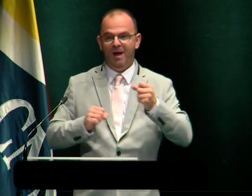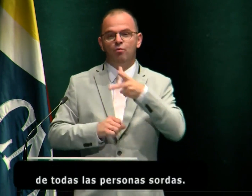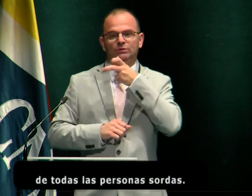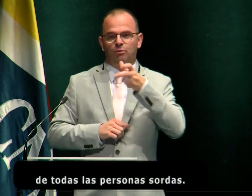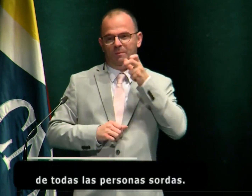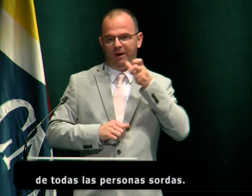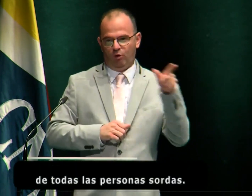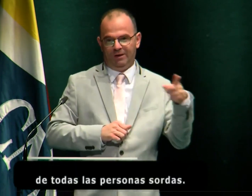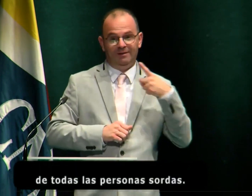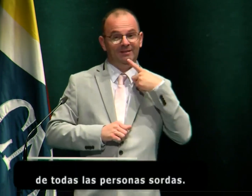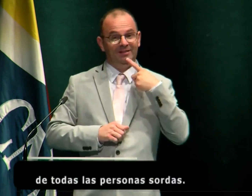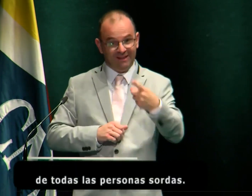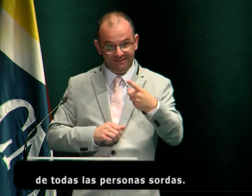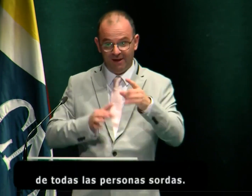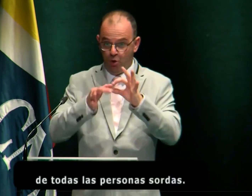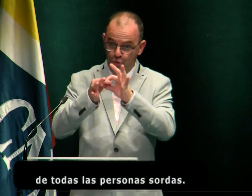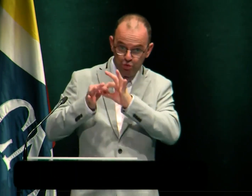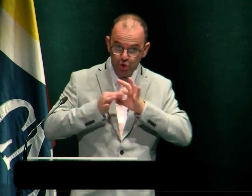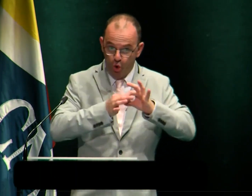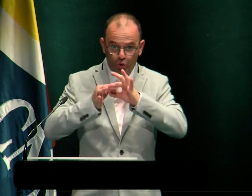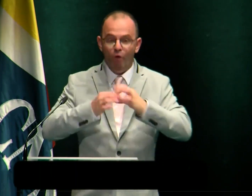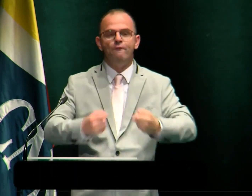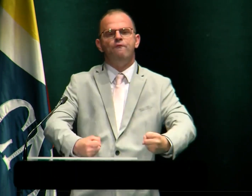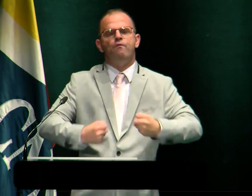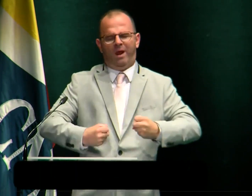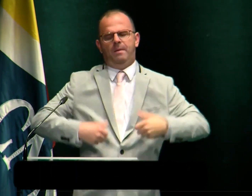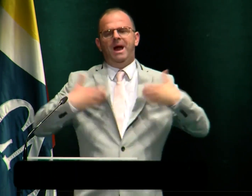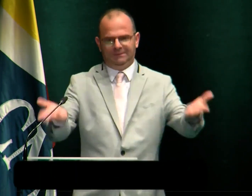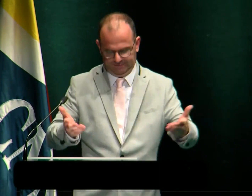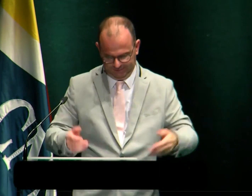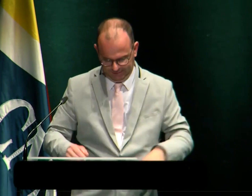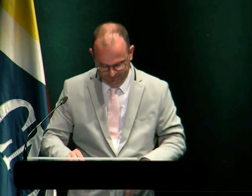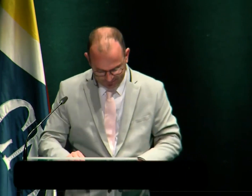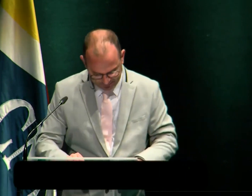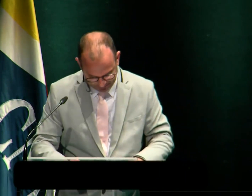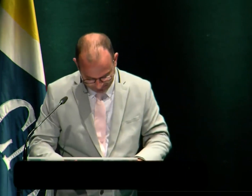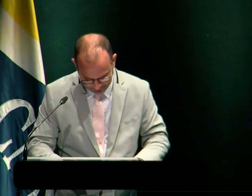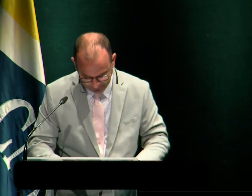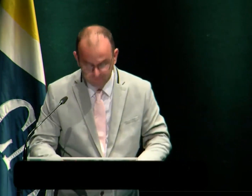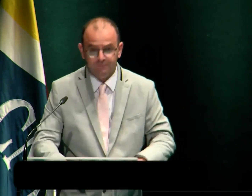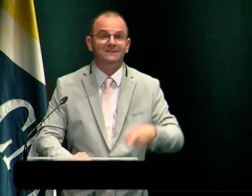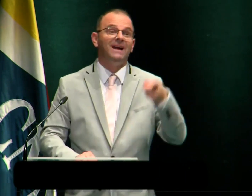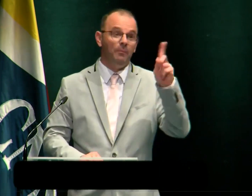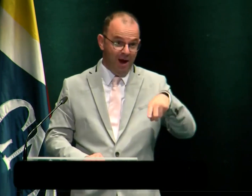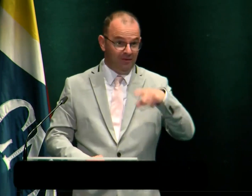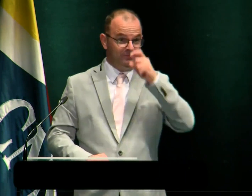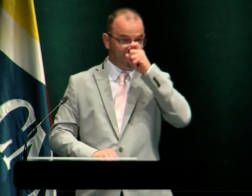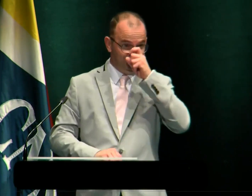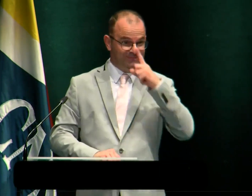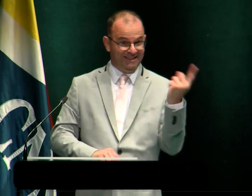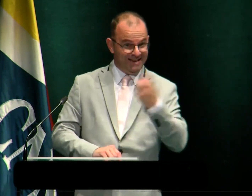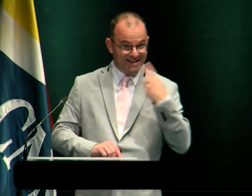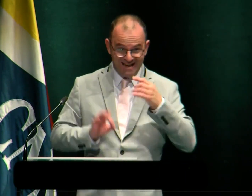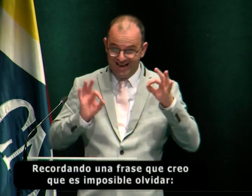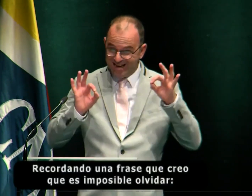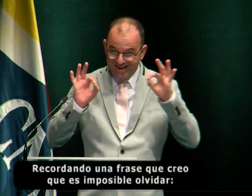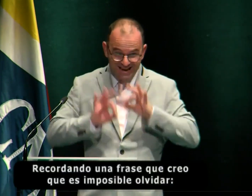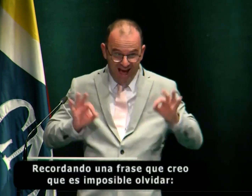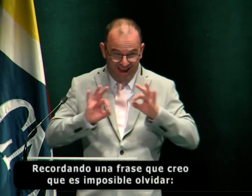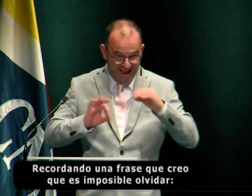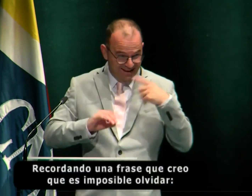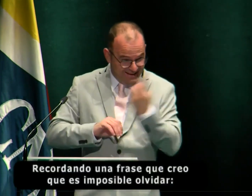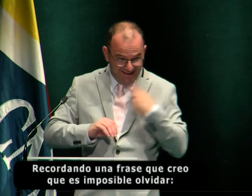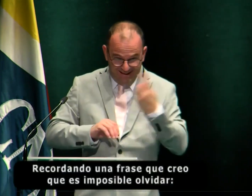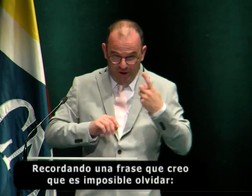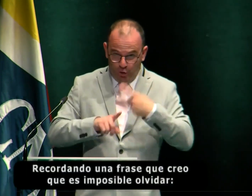Recordando una frase que yo creo que es imposible olvidar, que decía Juan Luis Marroquín, que la unidad hace la fuerza. Y